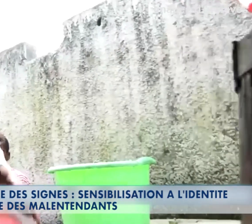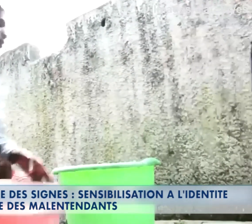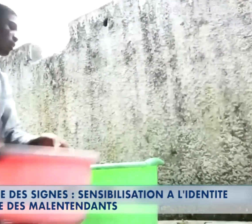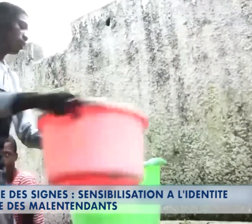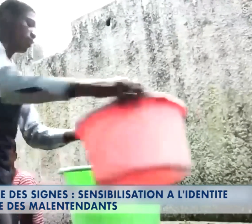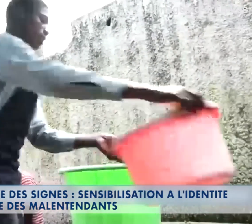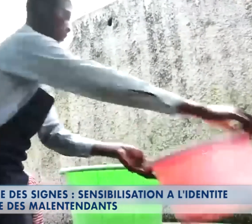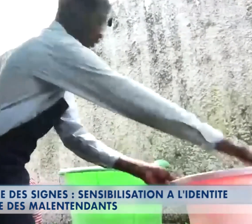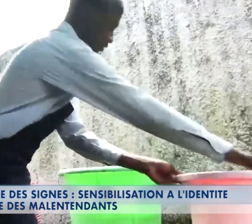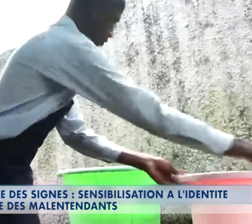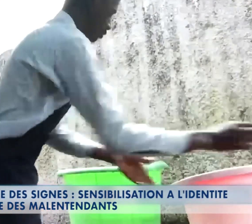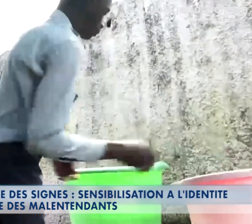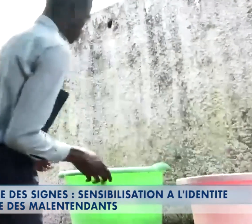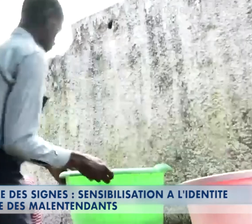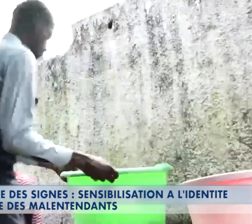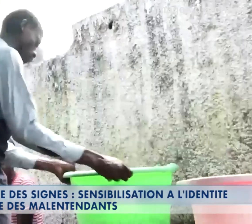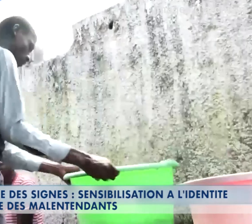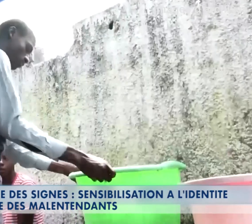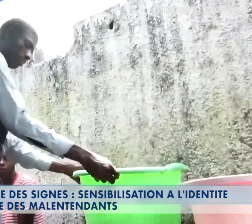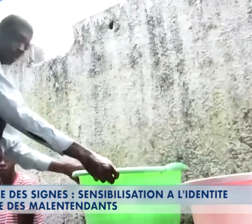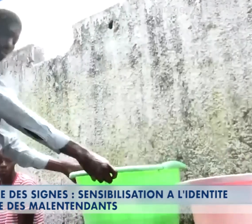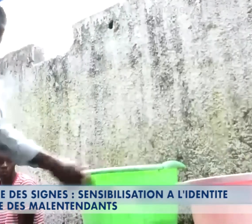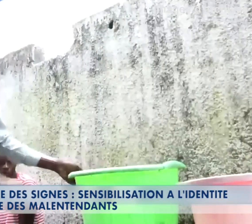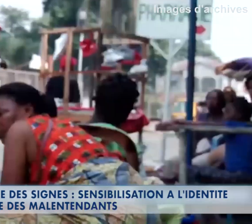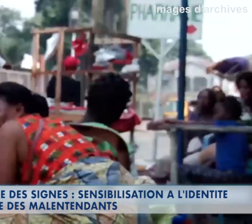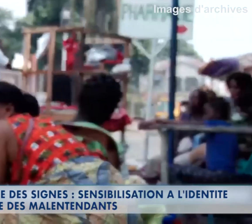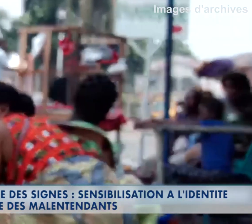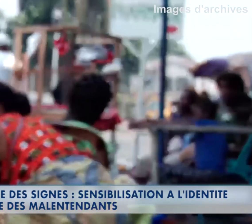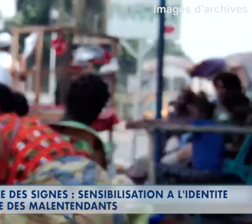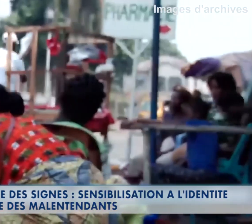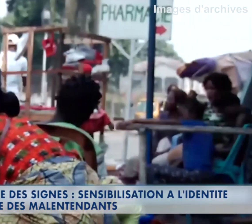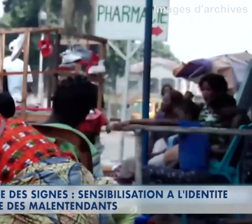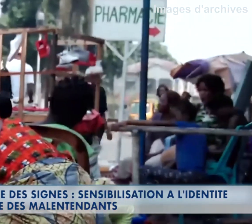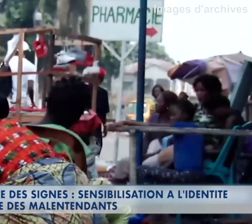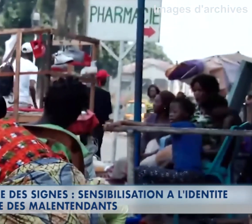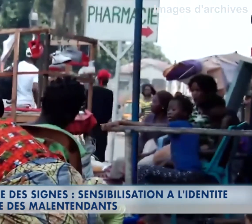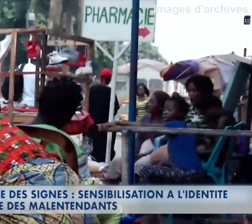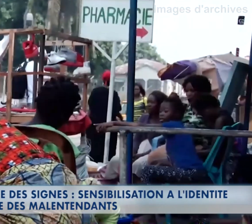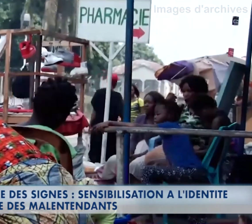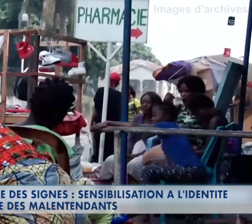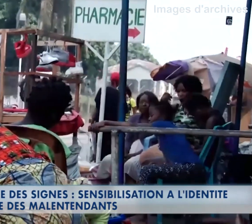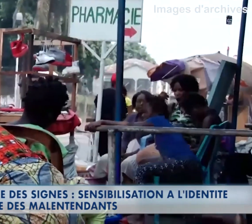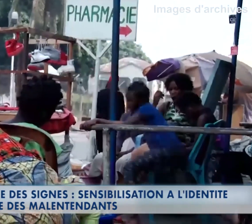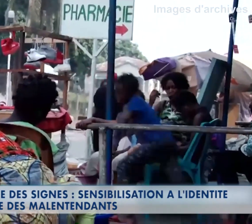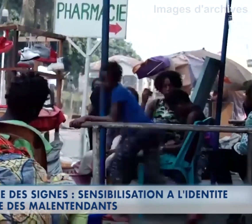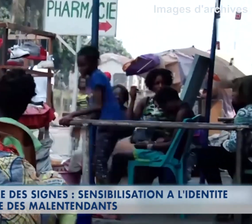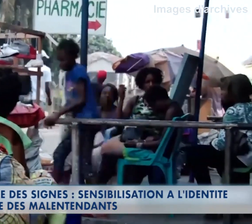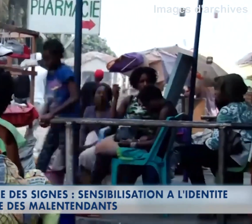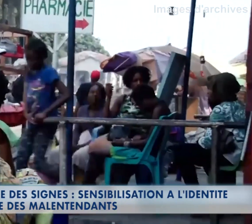-380-0793 ou encore ceux qui sont interprétés par la mère du fabricant peuvent alors